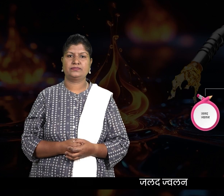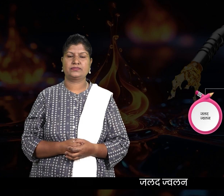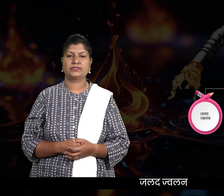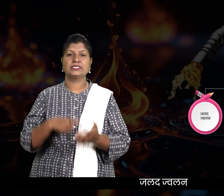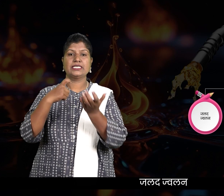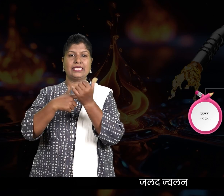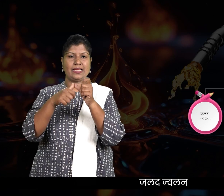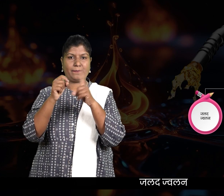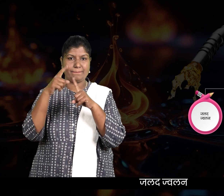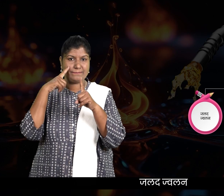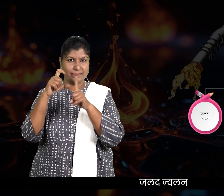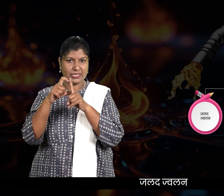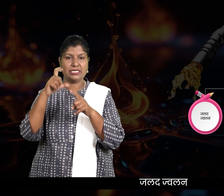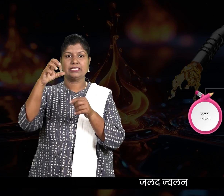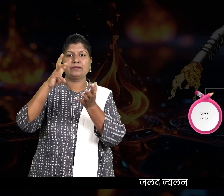जलद ज्वलन,